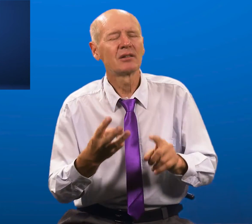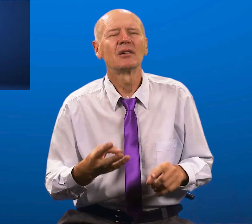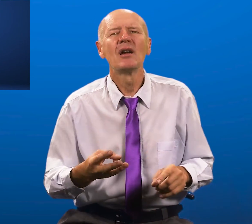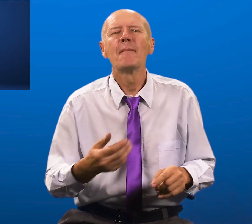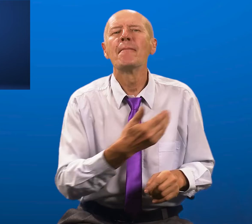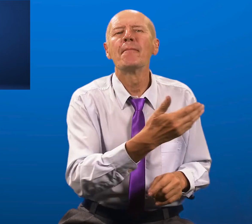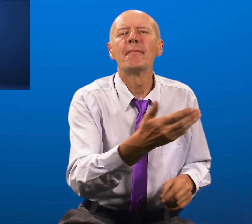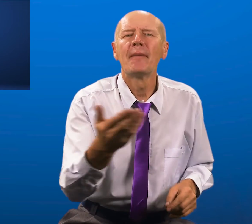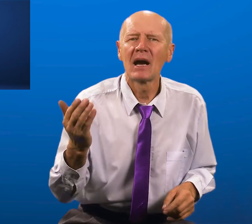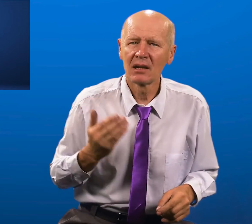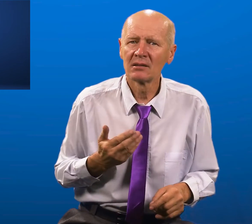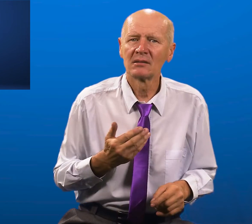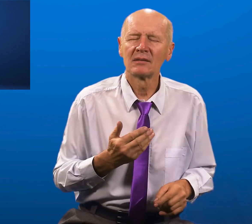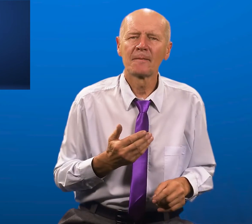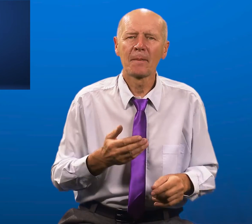что мы